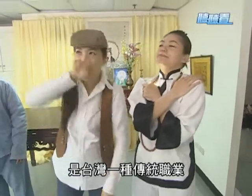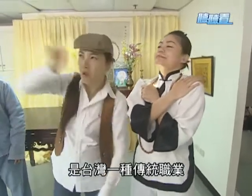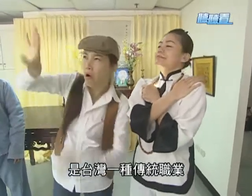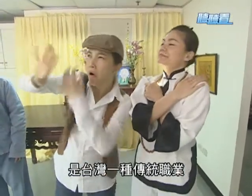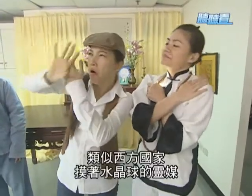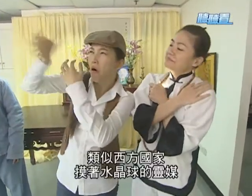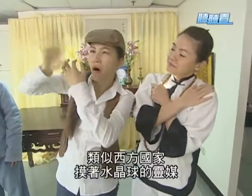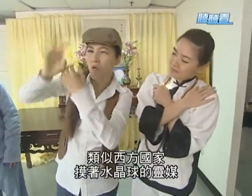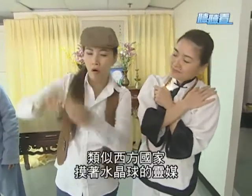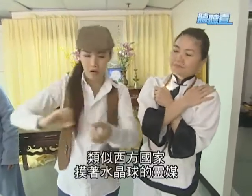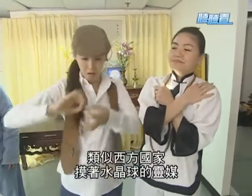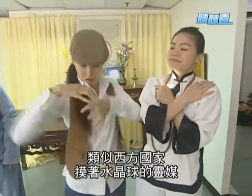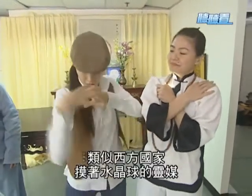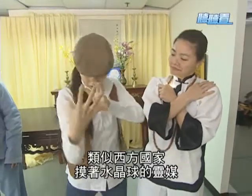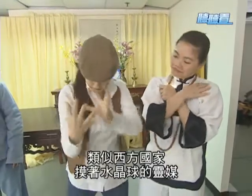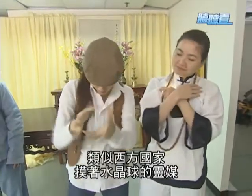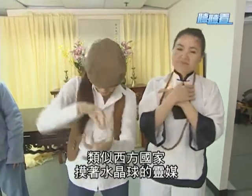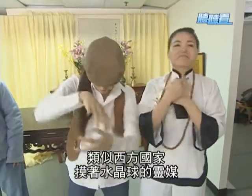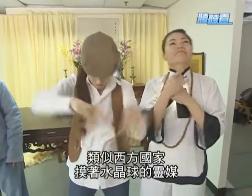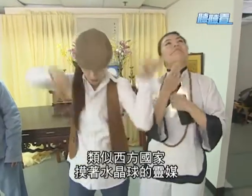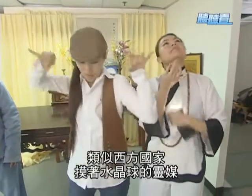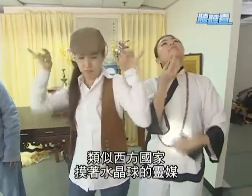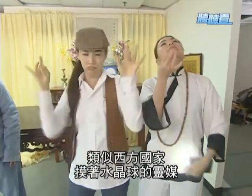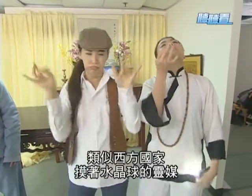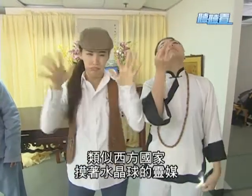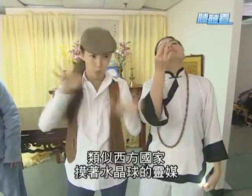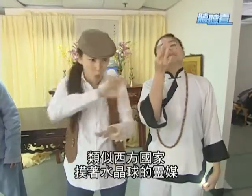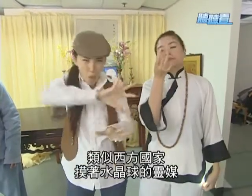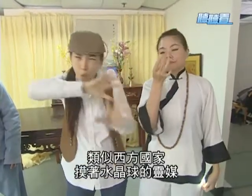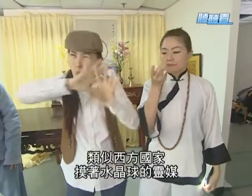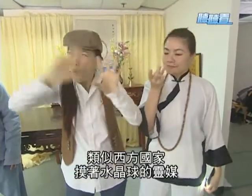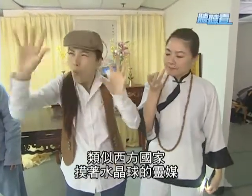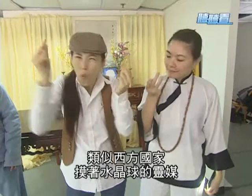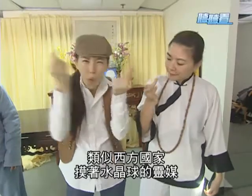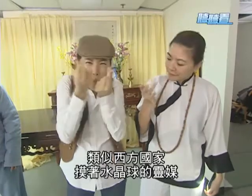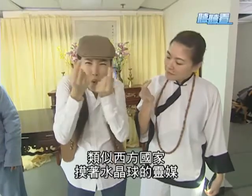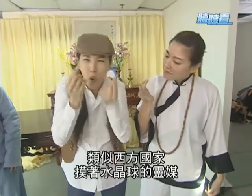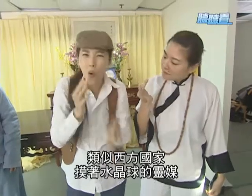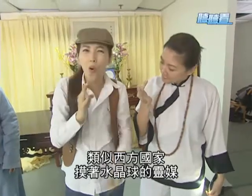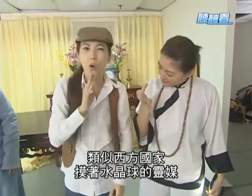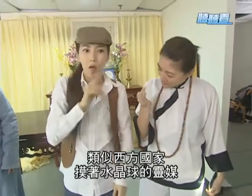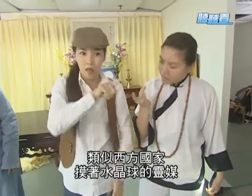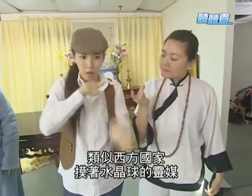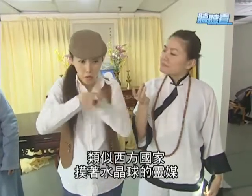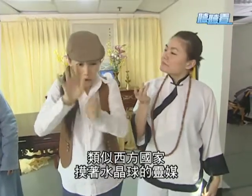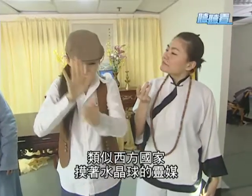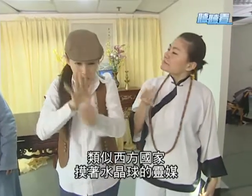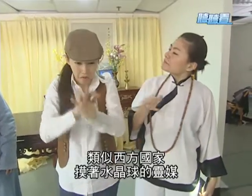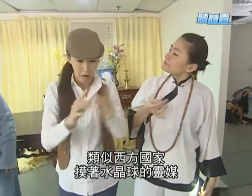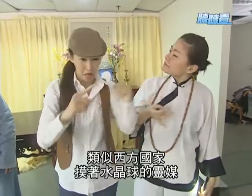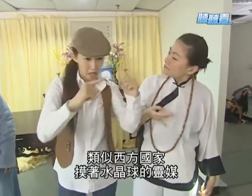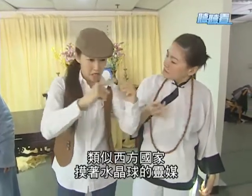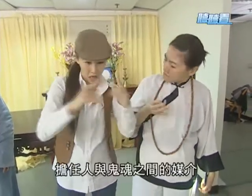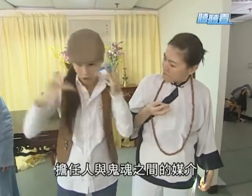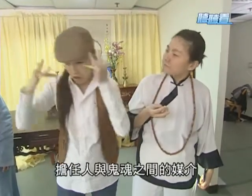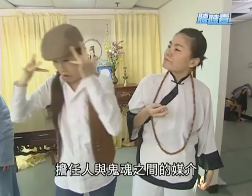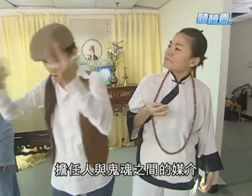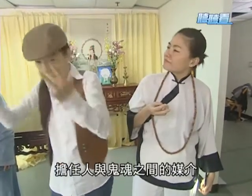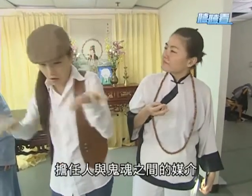类似西方国家摸着水晶球的灵媒，担任人与鬼